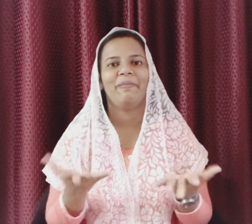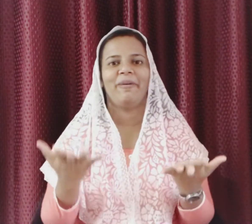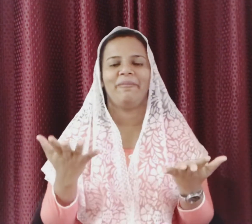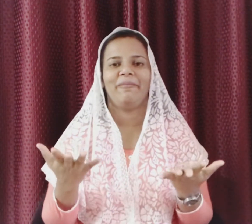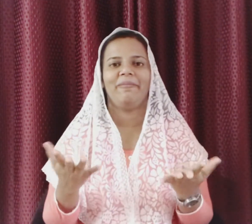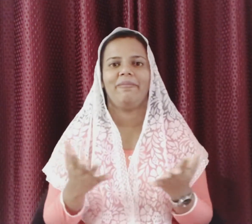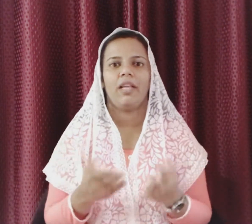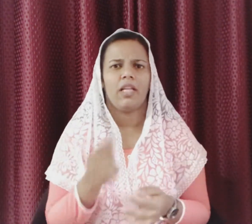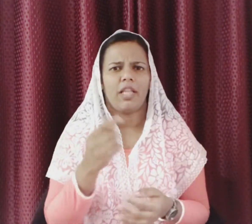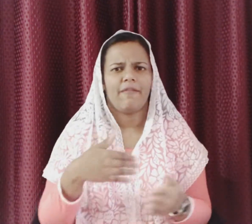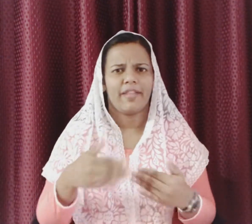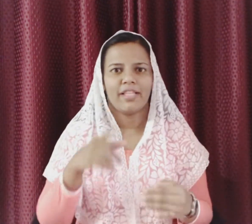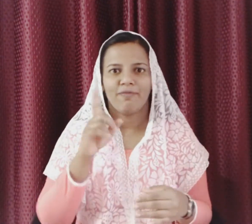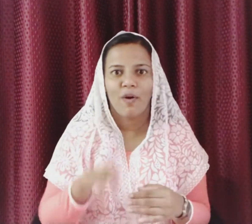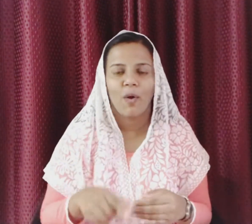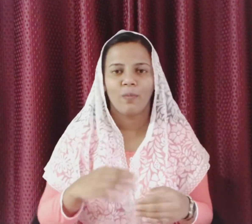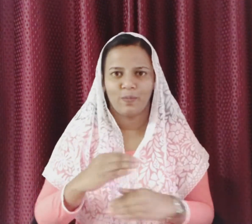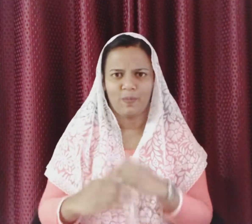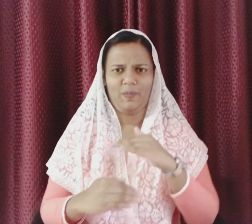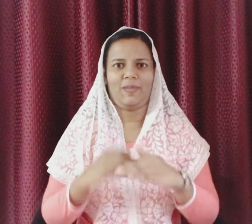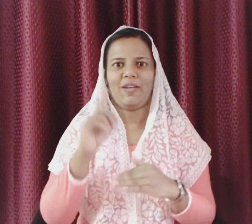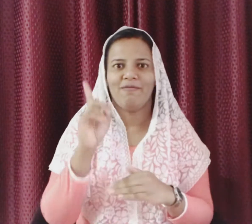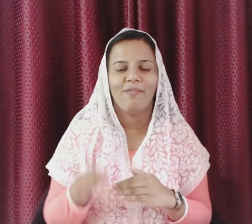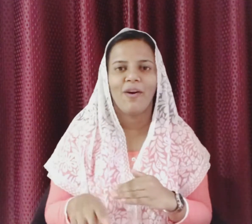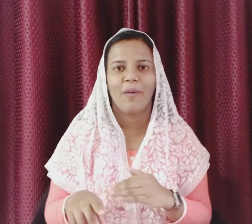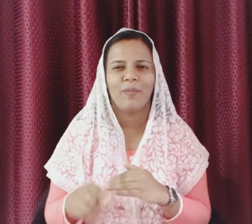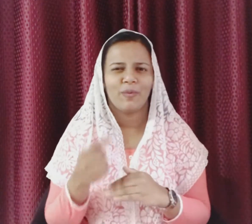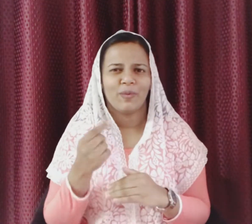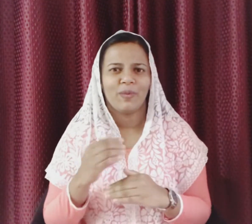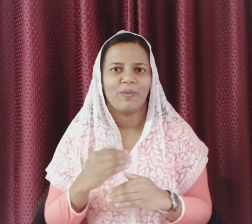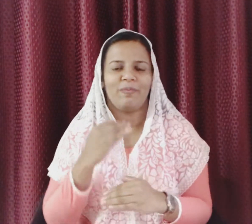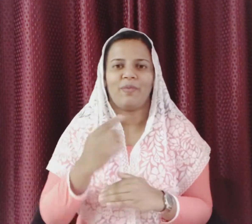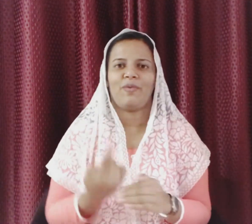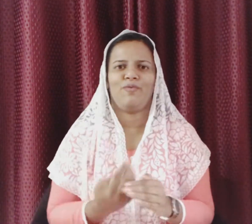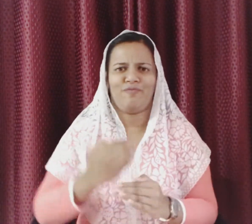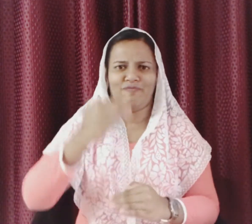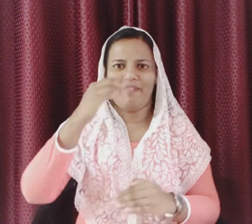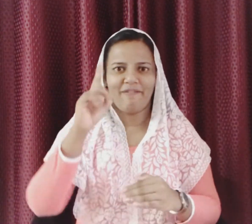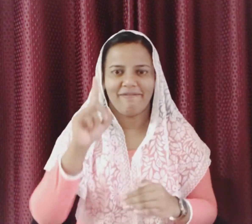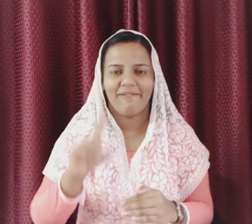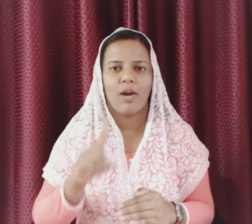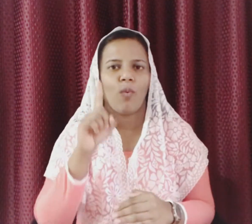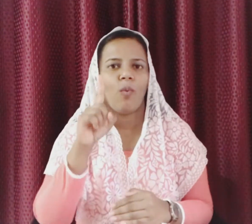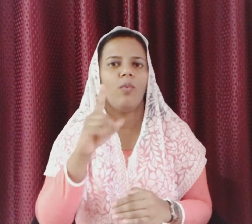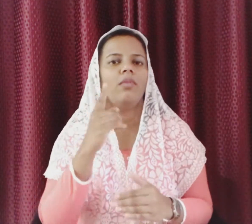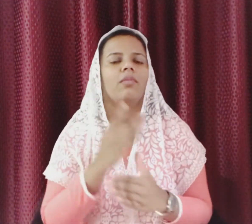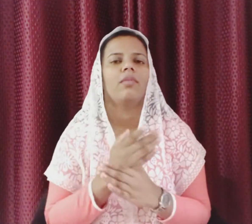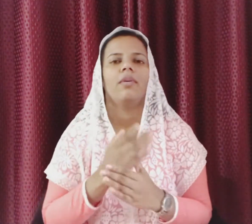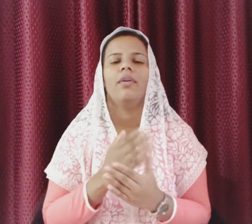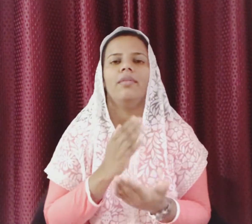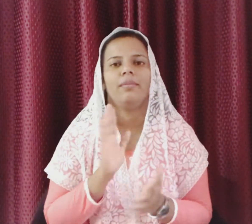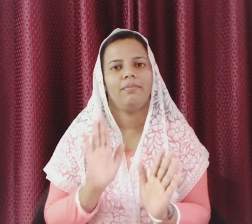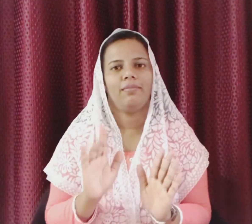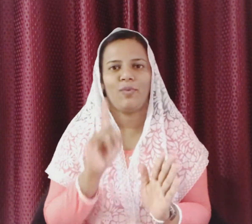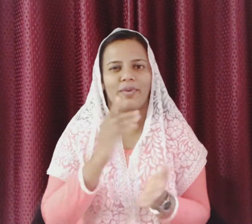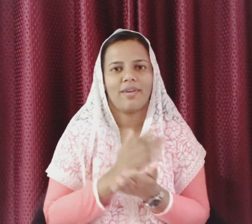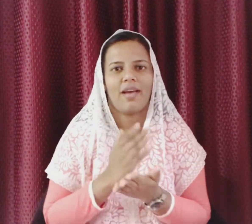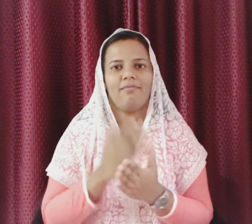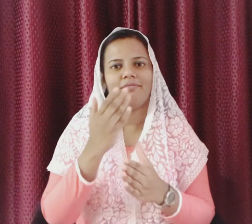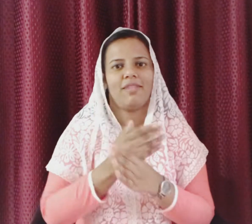മാറ്റം ആഗ്രഹിക്കുന്നവർ, ഒന്നുകൂടൊന്ന് ഉയർച്ച ആഗ്രഹിക്കുന്നവർ, ഒന്നുകൂടെ ഒന്ന് വളരണമെന്ന് ആഗ്രഹിക്കുന്നവർ ഒറ്റ കാര്യം ചെയ്താൽ മതി, കർത്താവിങ്കിലേക്ക് അങ്ങ് തിരിഞ്ഞാൽ